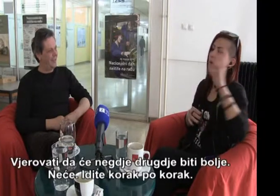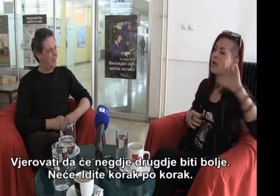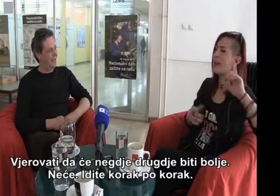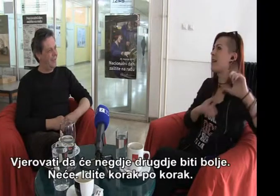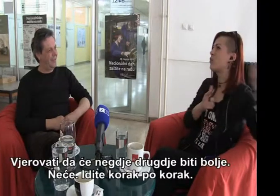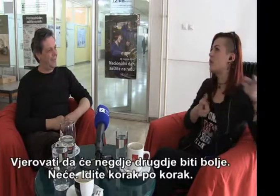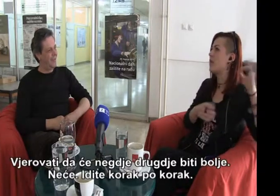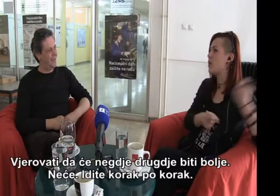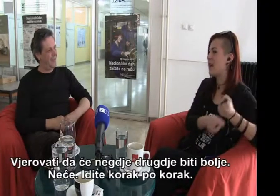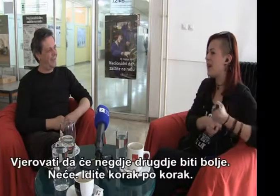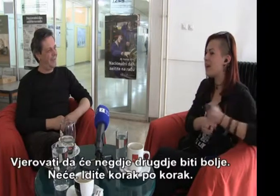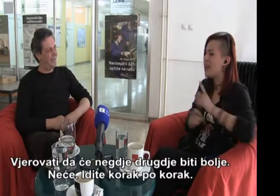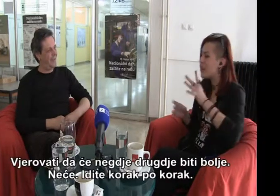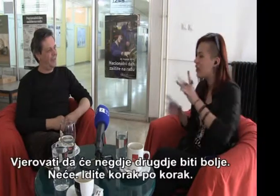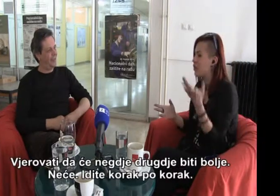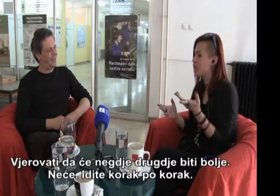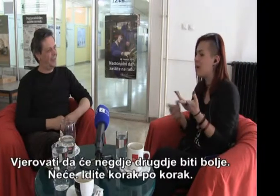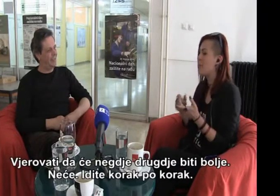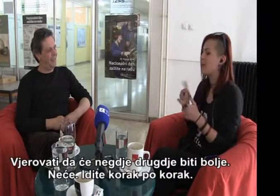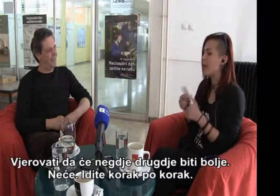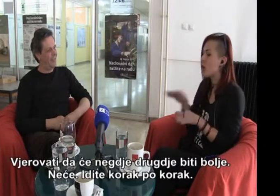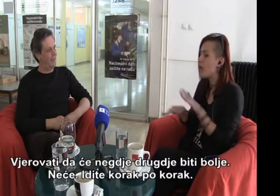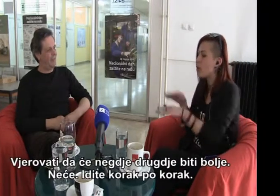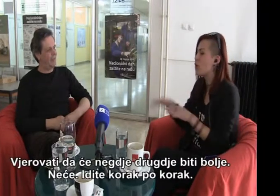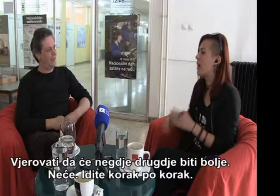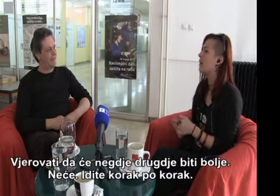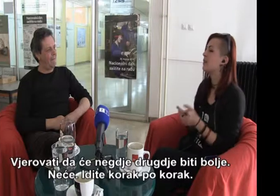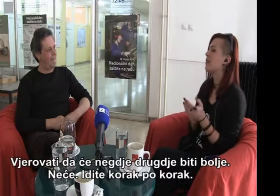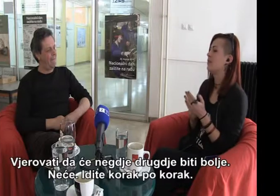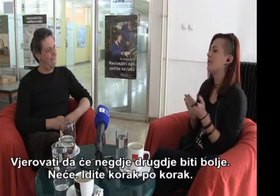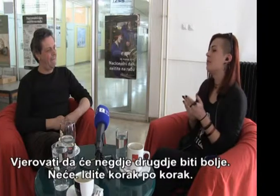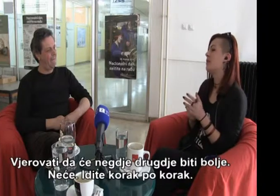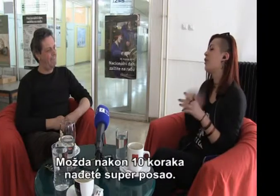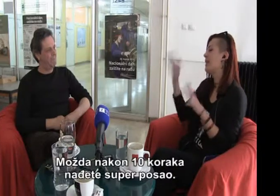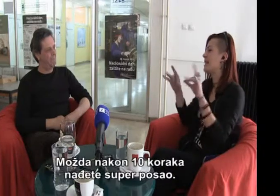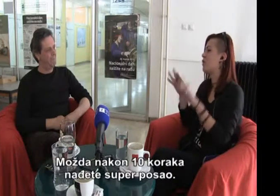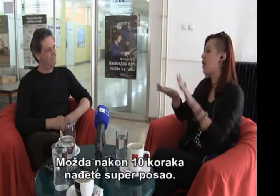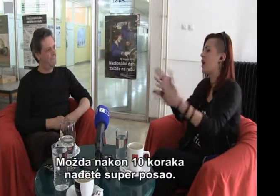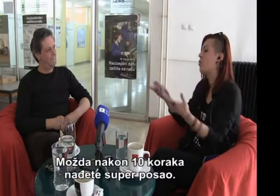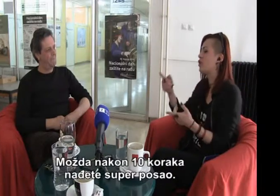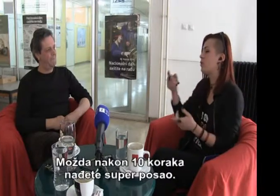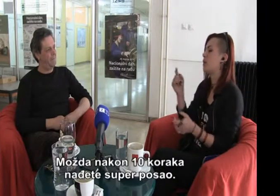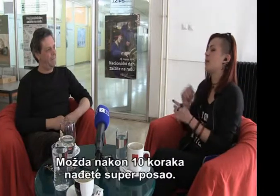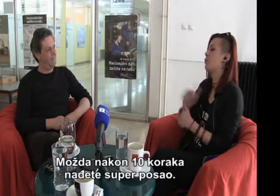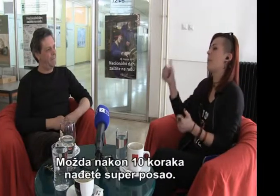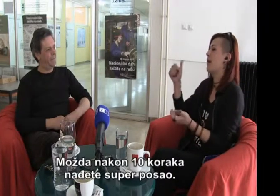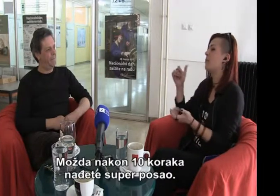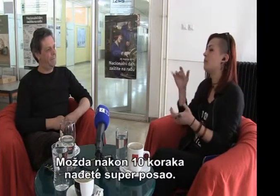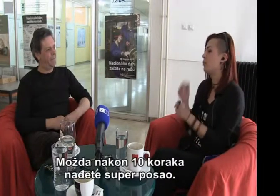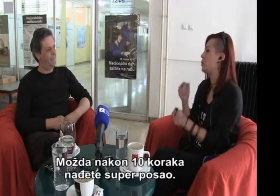neke duše bolje raditi, a neće ništa. Treba korak po korak. nakon 10 koraka možda bude super